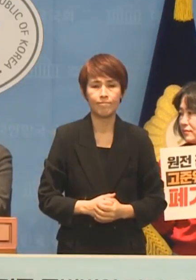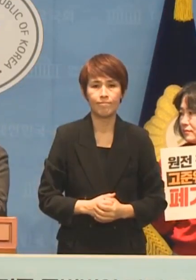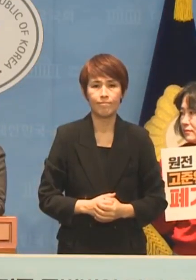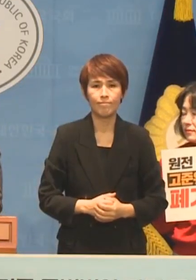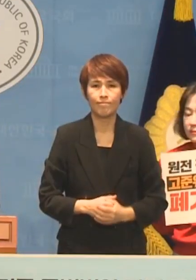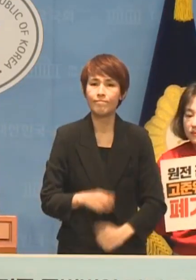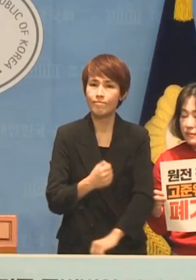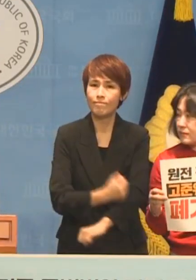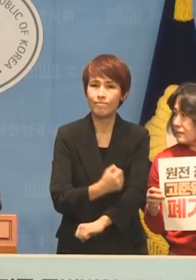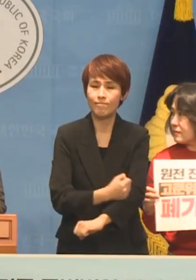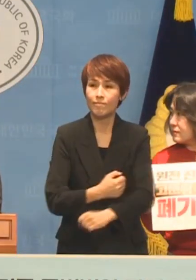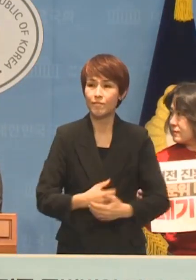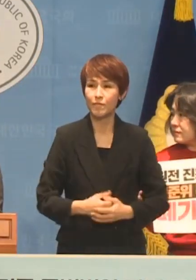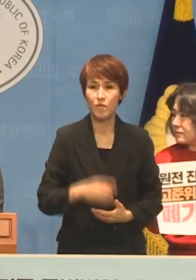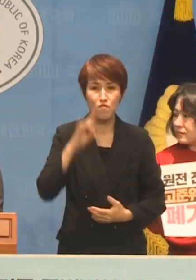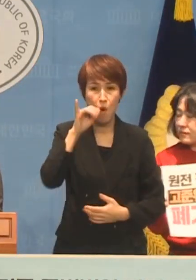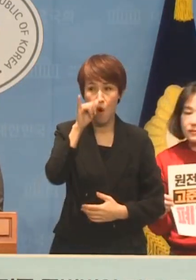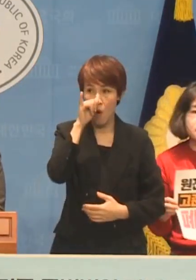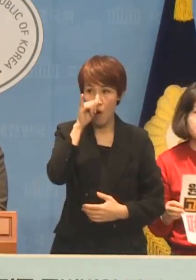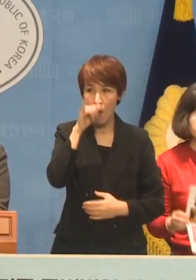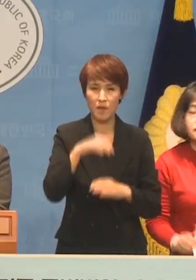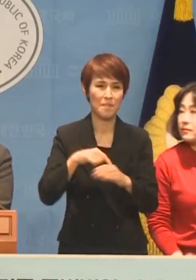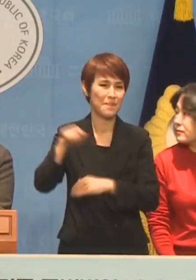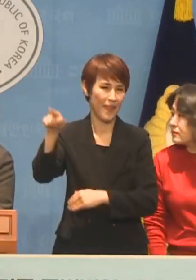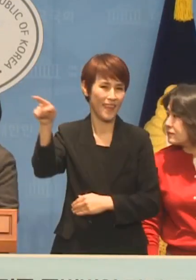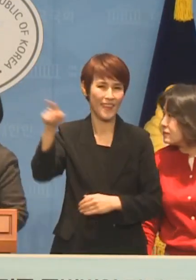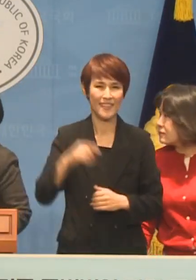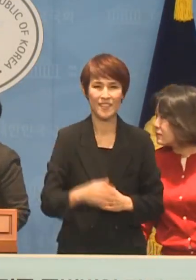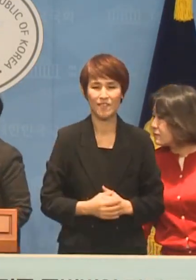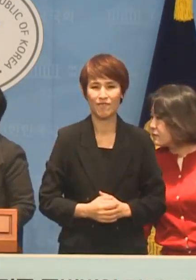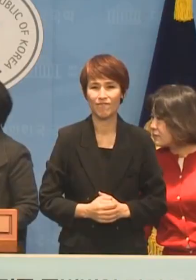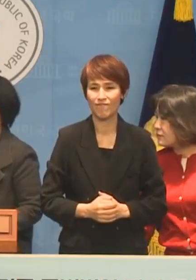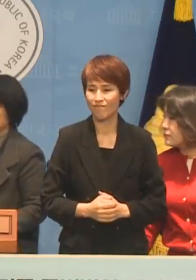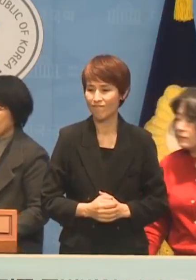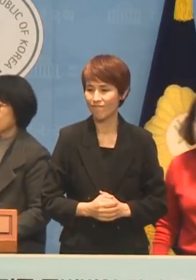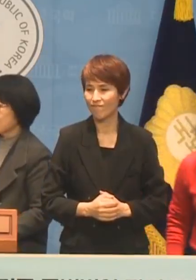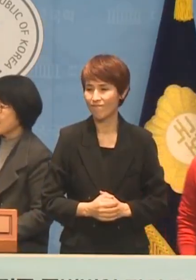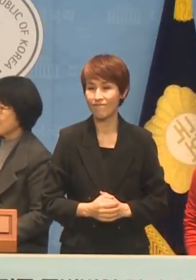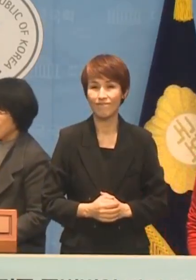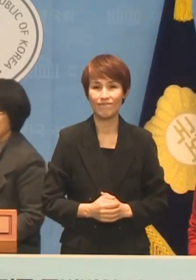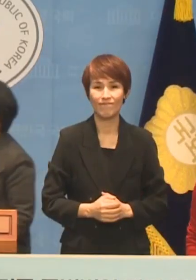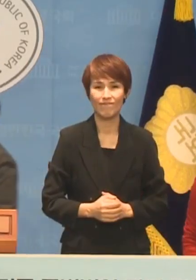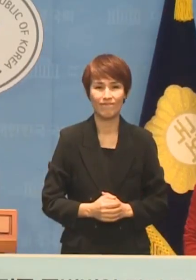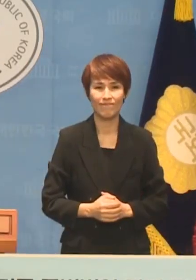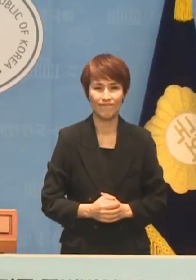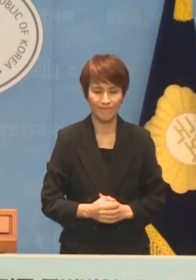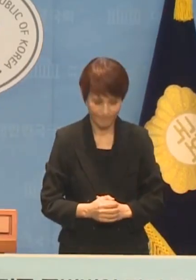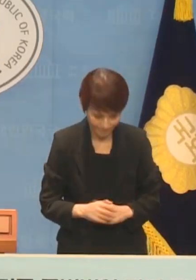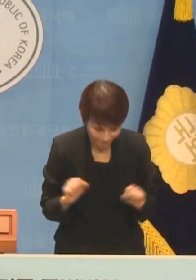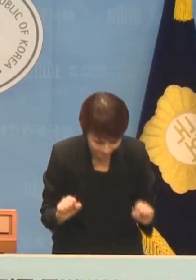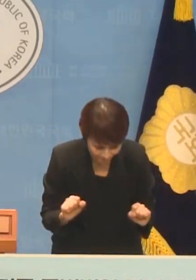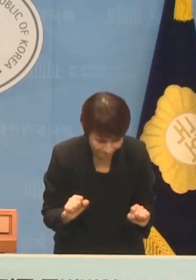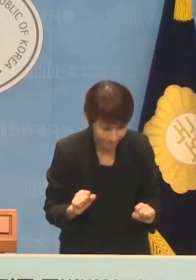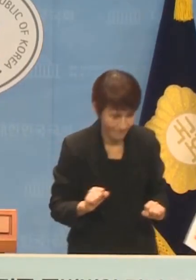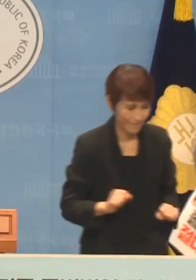네, 수고 많으셨습니다. 혹시 질문 있으면 질문해 주십시오. 나가서 할까요? 네네.